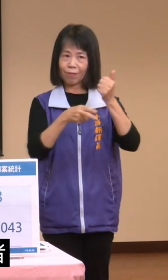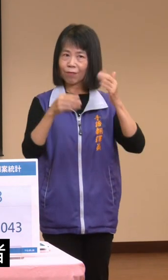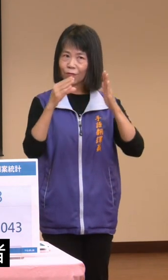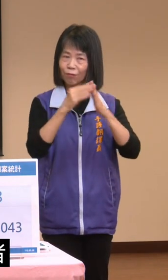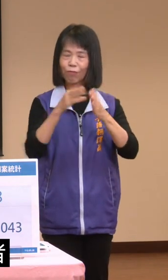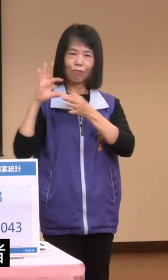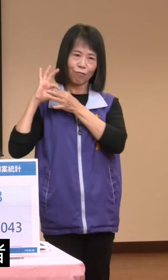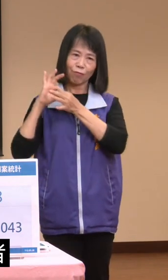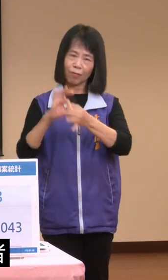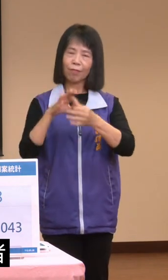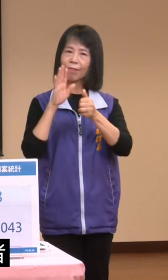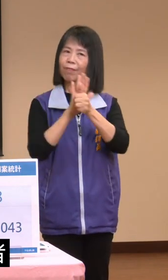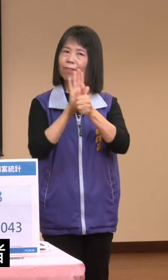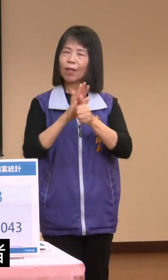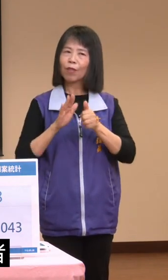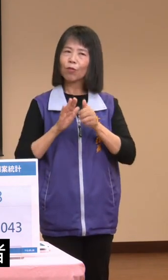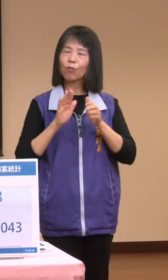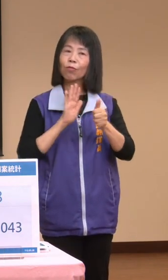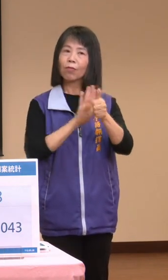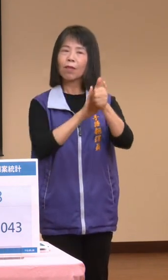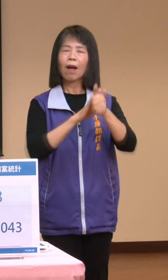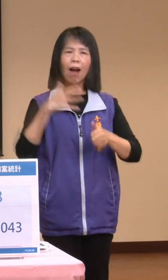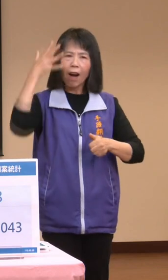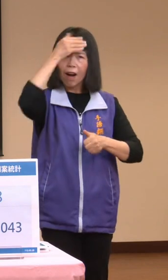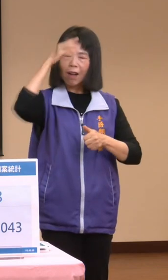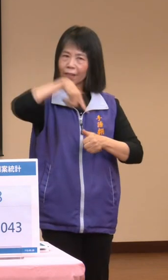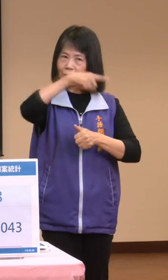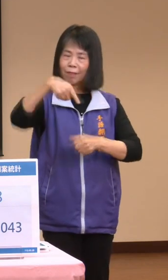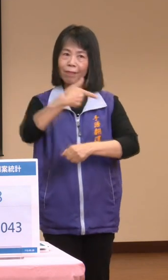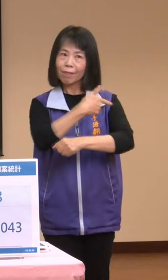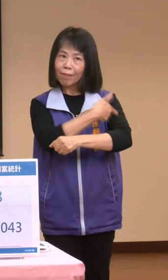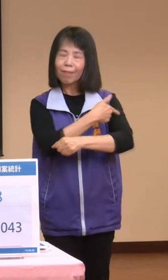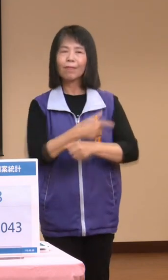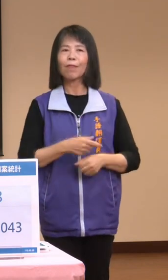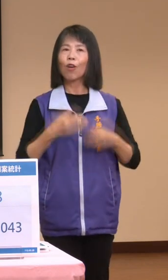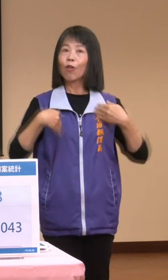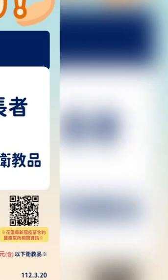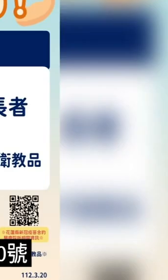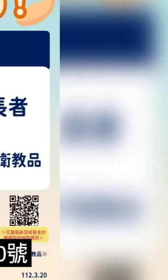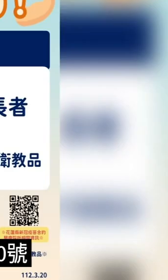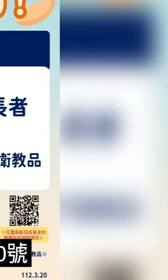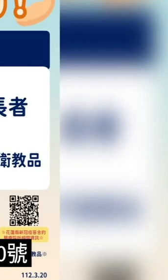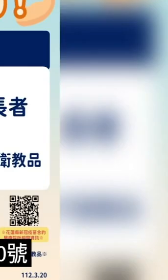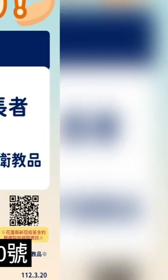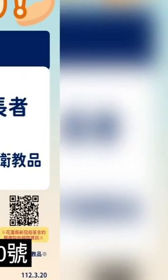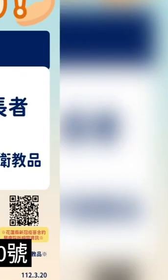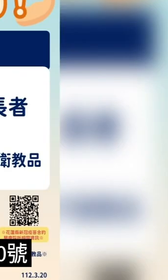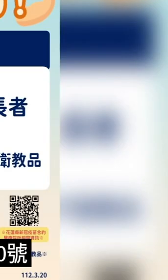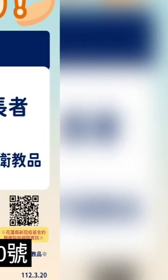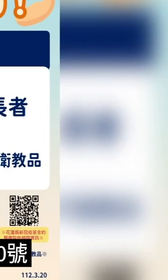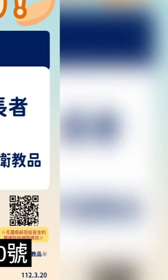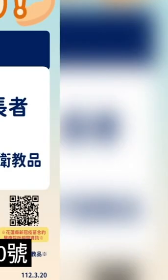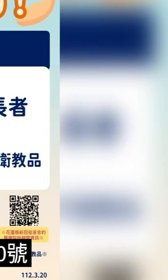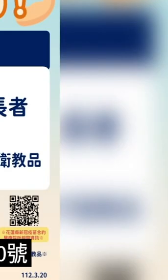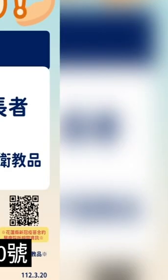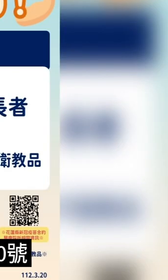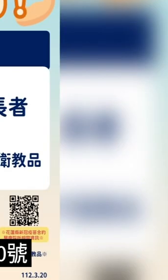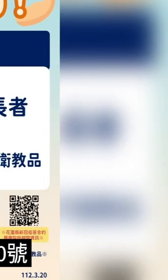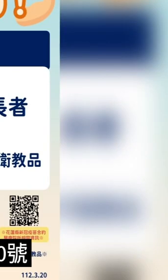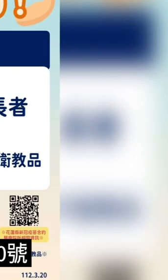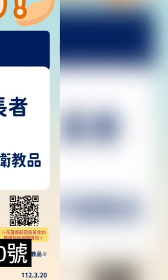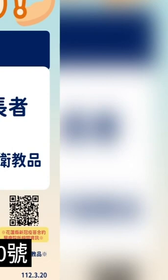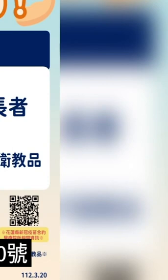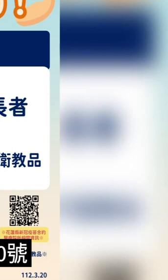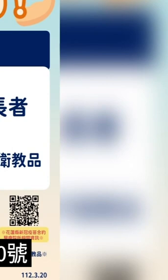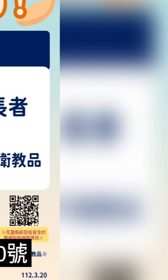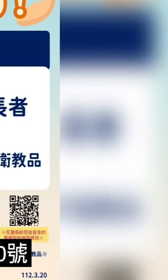持续的来推动长者打疫苗加码送500哈，从我们的2月24号开始一直